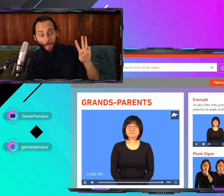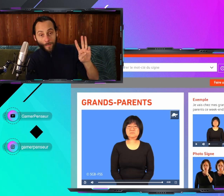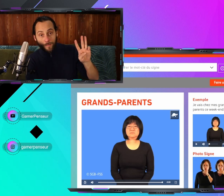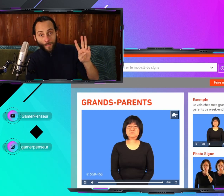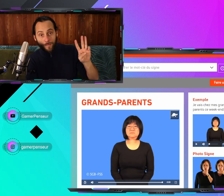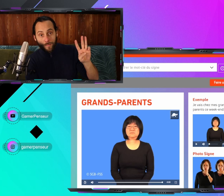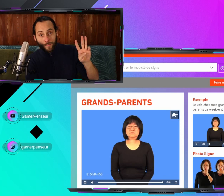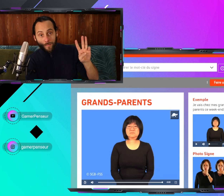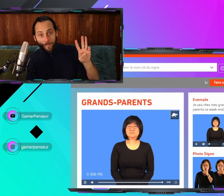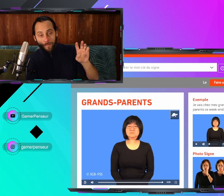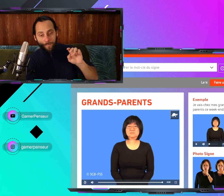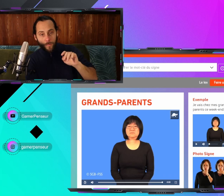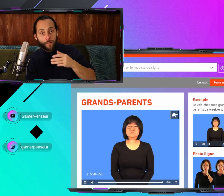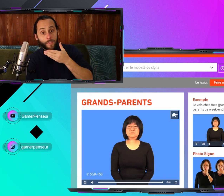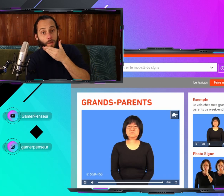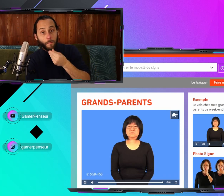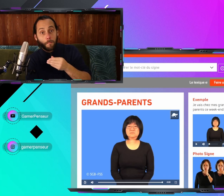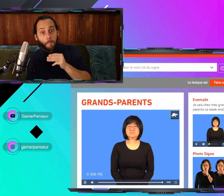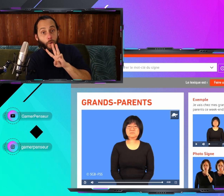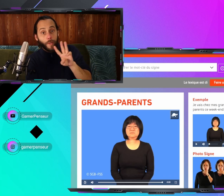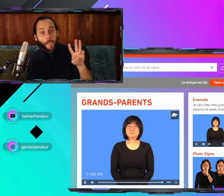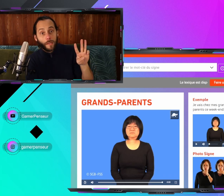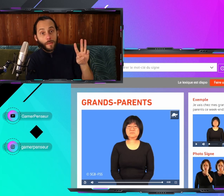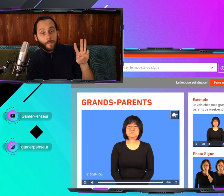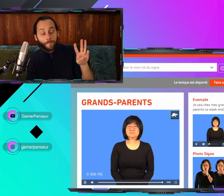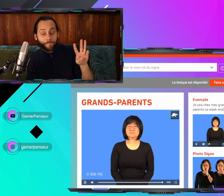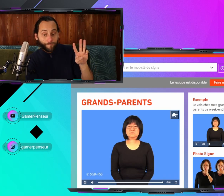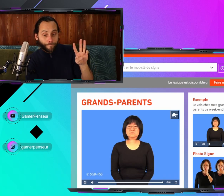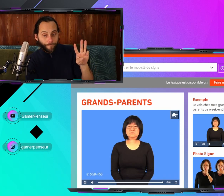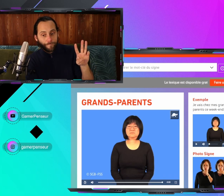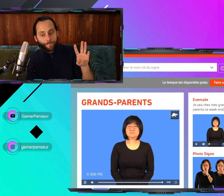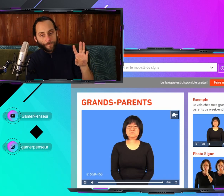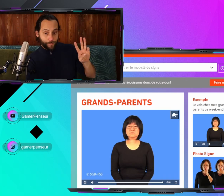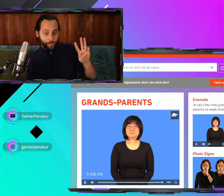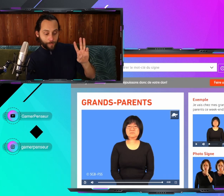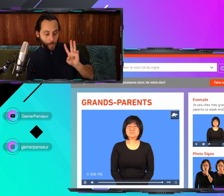Week-end. On va dire bon week-end.